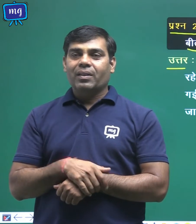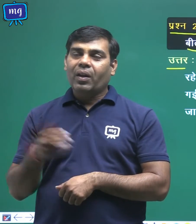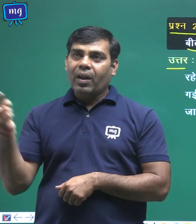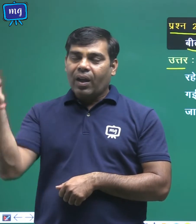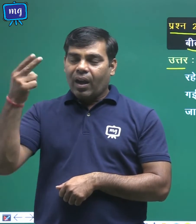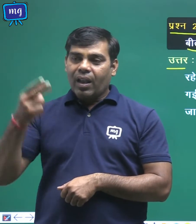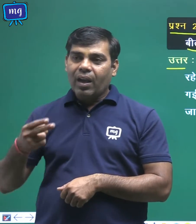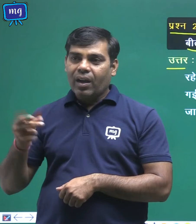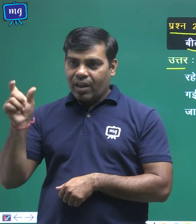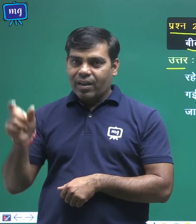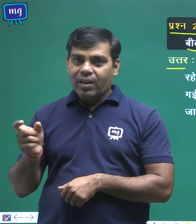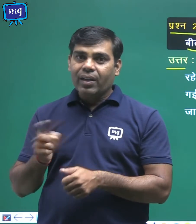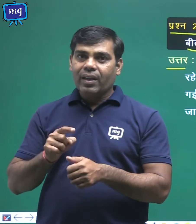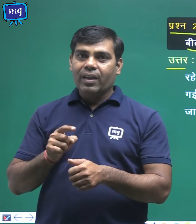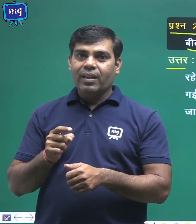कलाकार के दिन